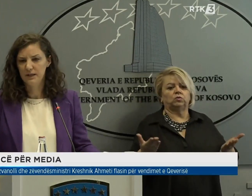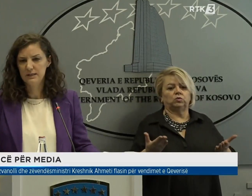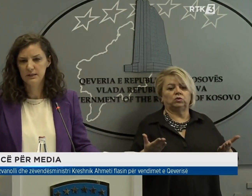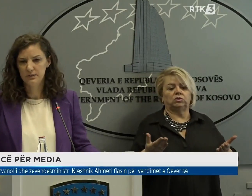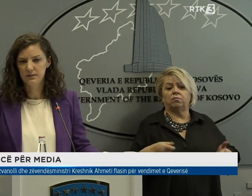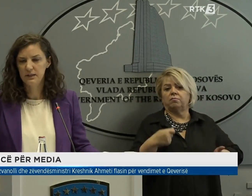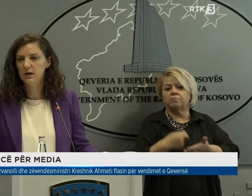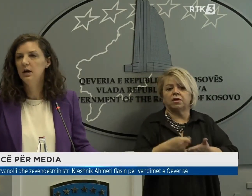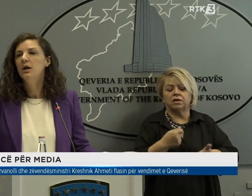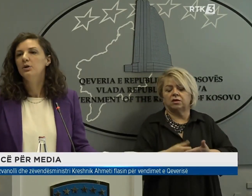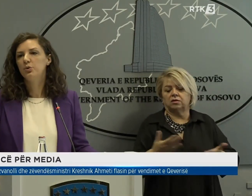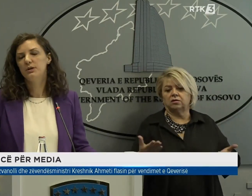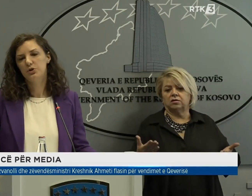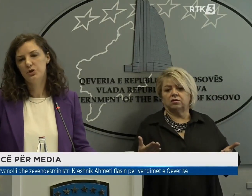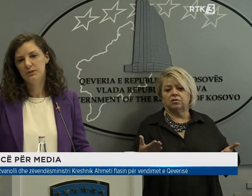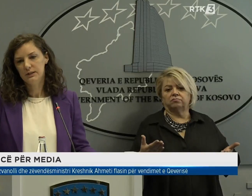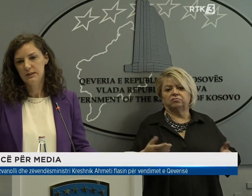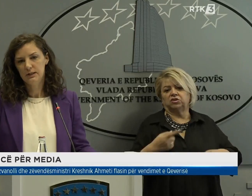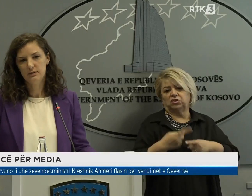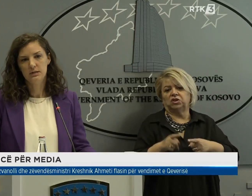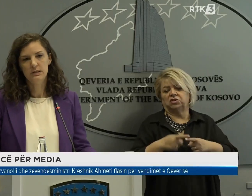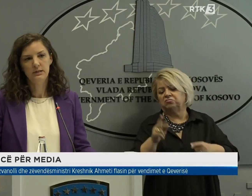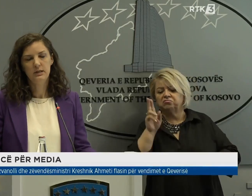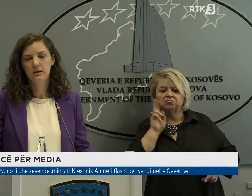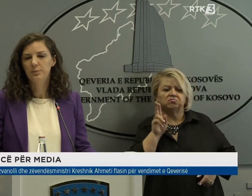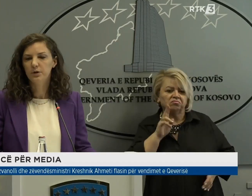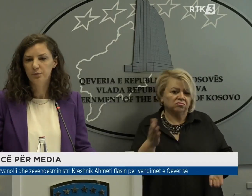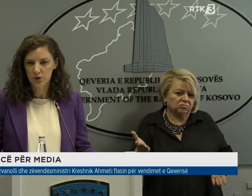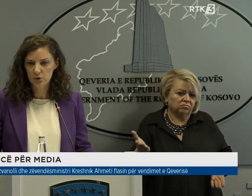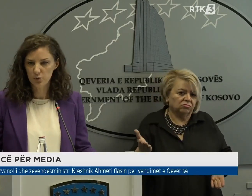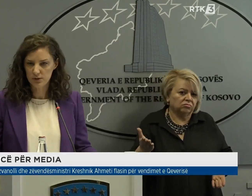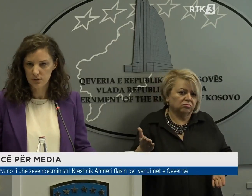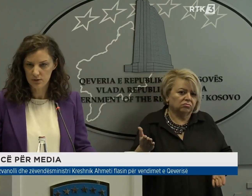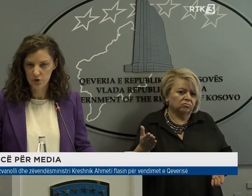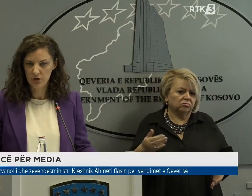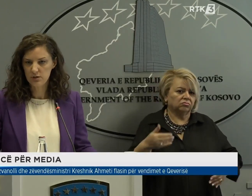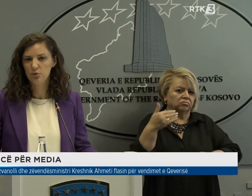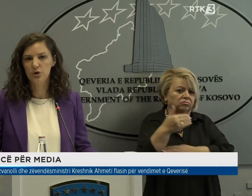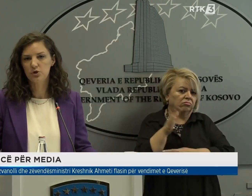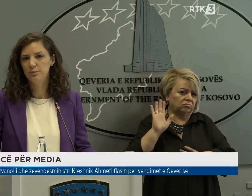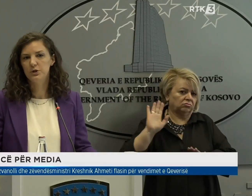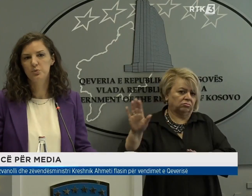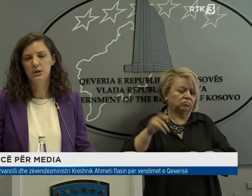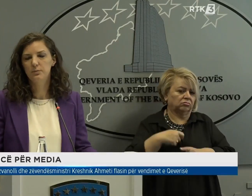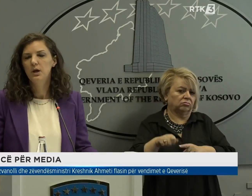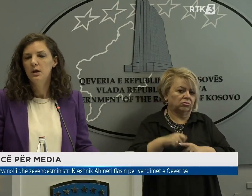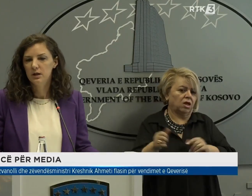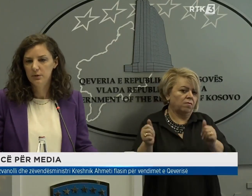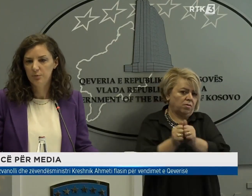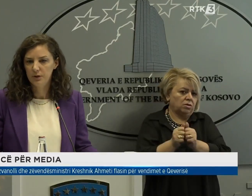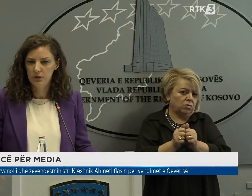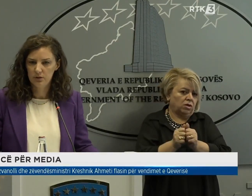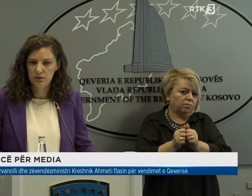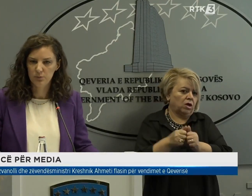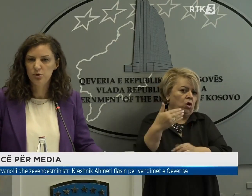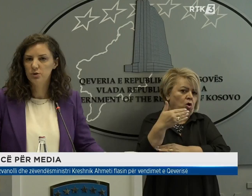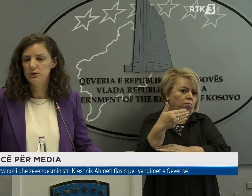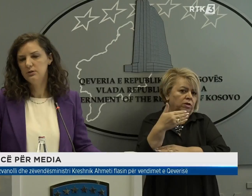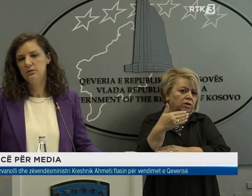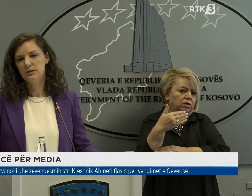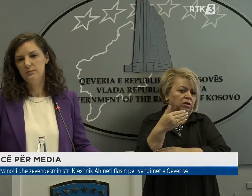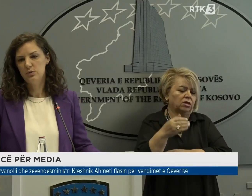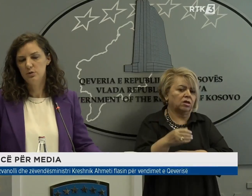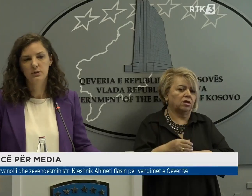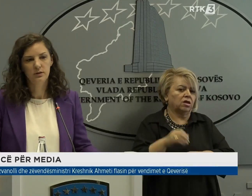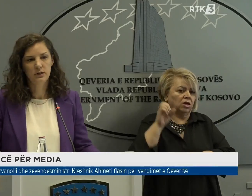si do të shkojnë pagesat e të tjera. Këto janë çështje teknike, të cilat janë për furnizuesin të zgjidh, sigurisht në bashkëpunim edhe me kompaninë e distribucionit,